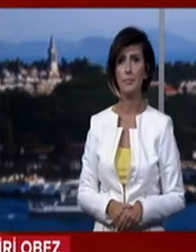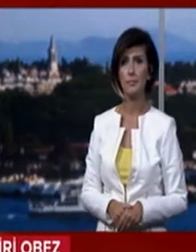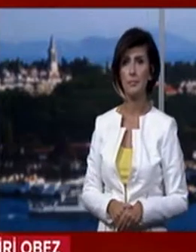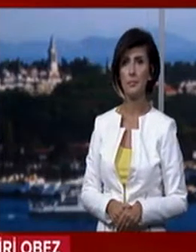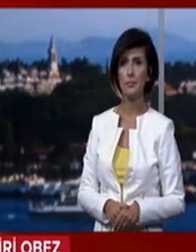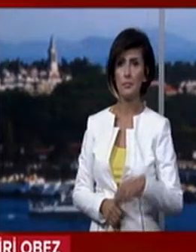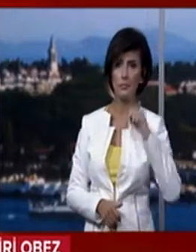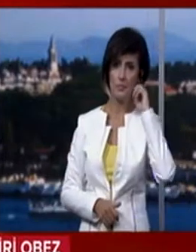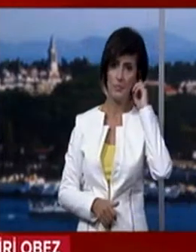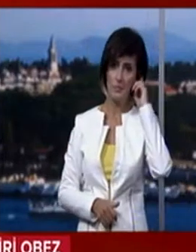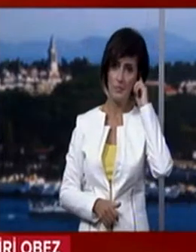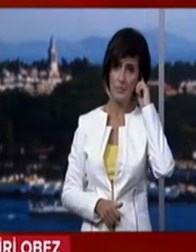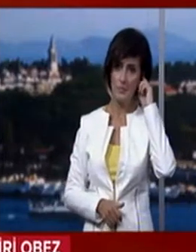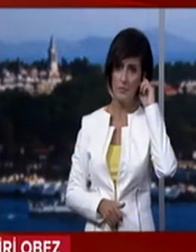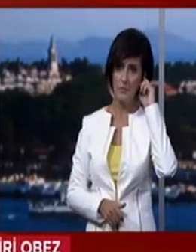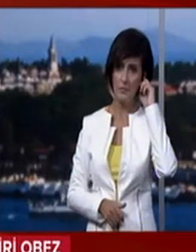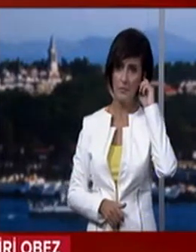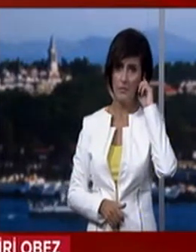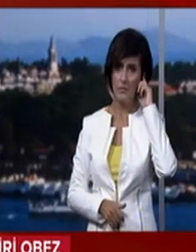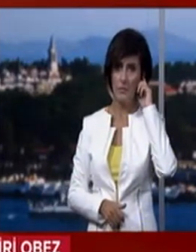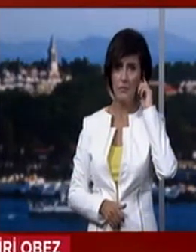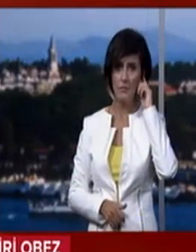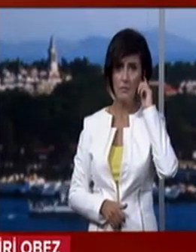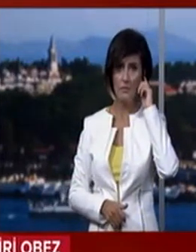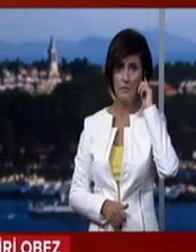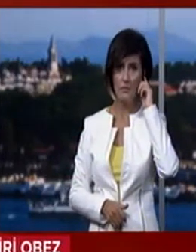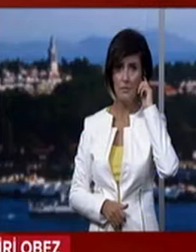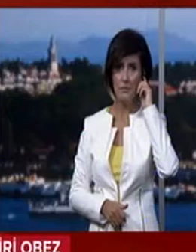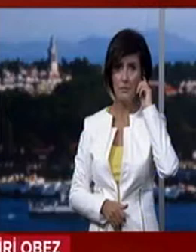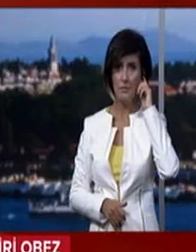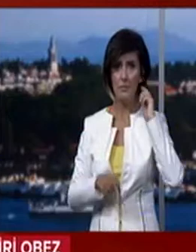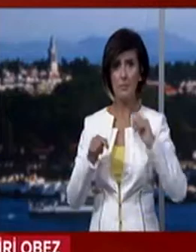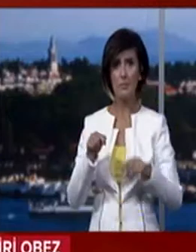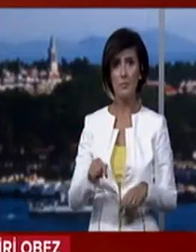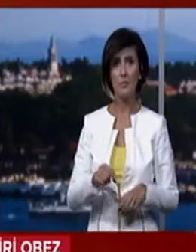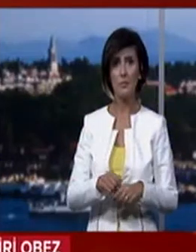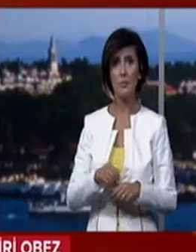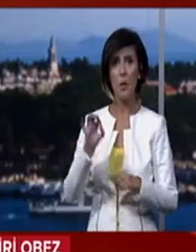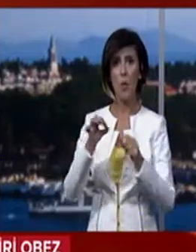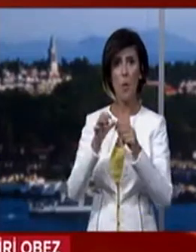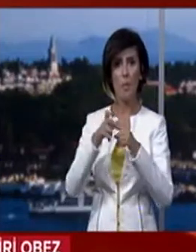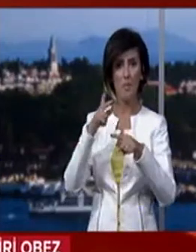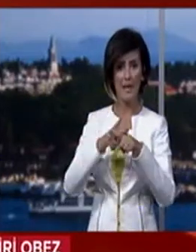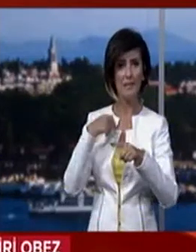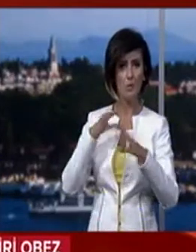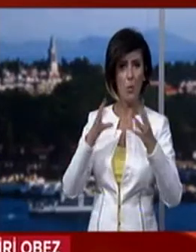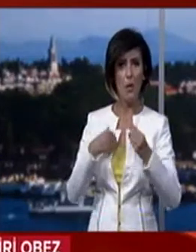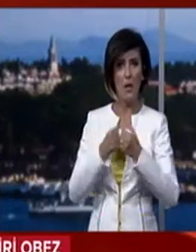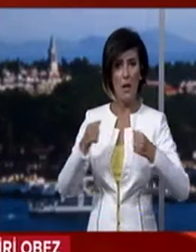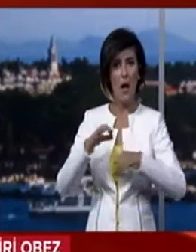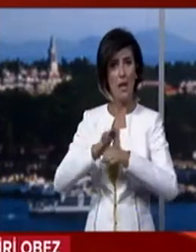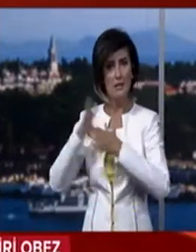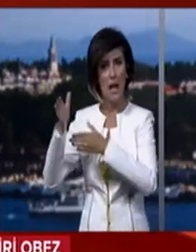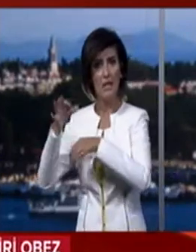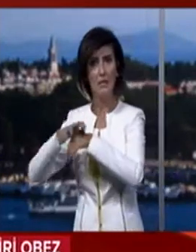Kendimize dikkat etmiyoruz. Ondan sonra obez hastalığına yakalanıp doğru hastaneye, hastaneden doğru Taktaleköy'e. Türkiye